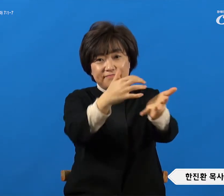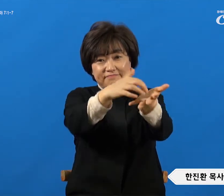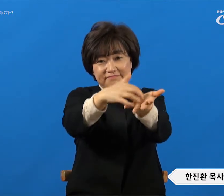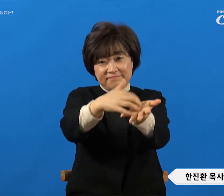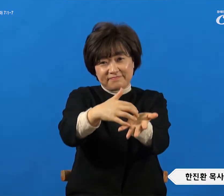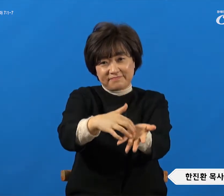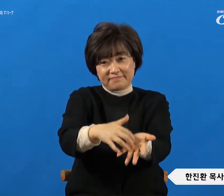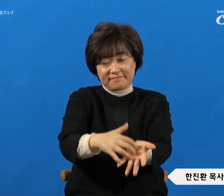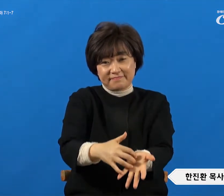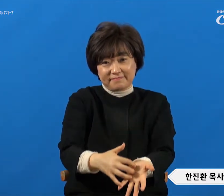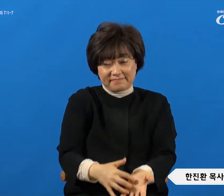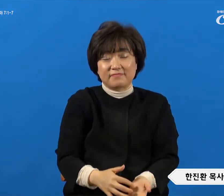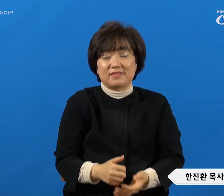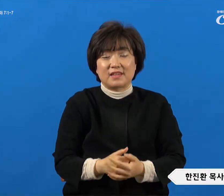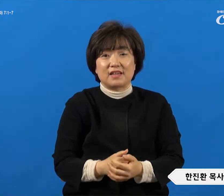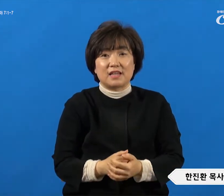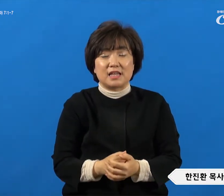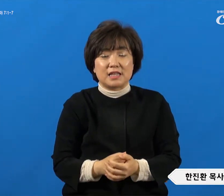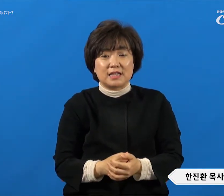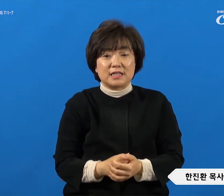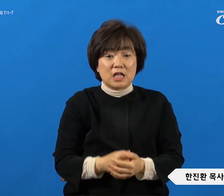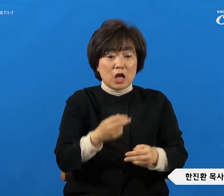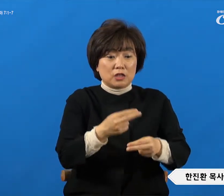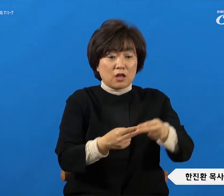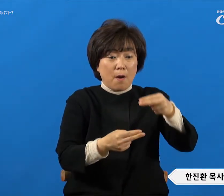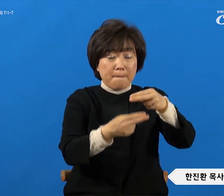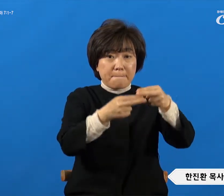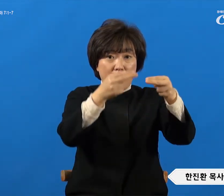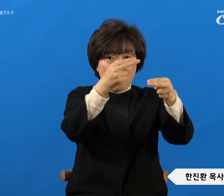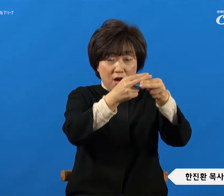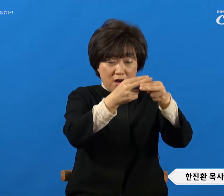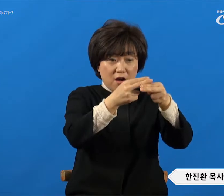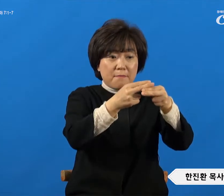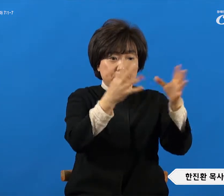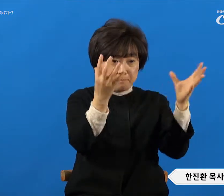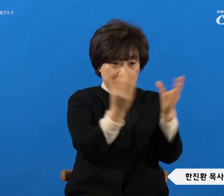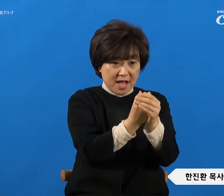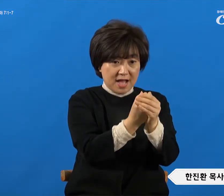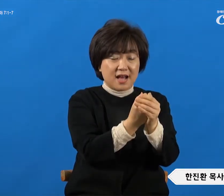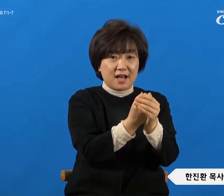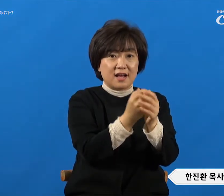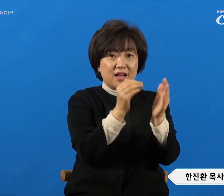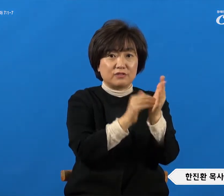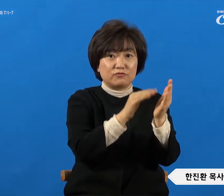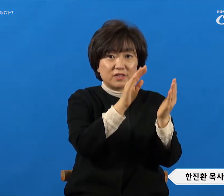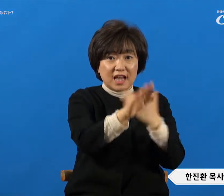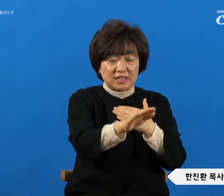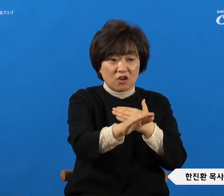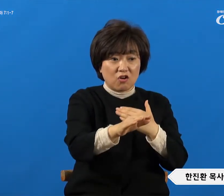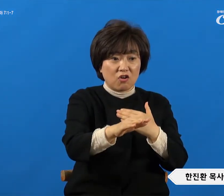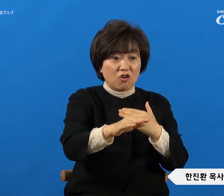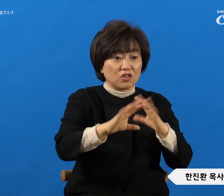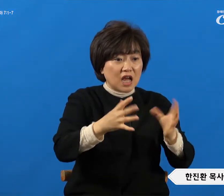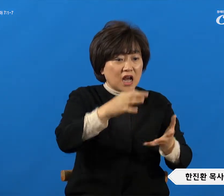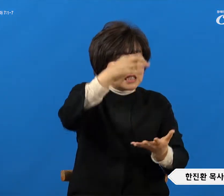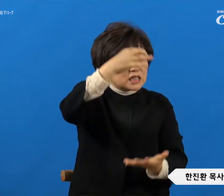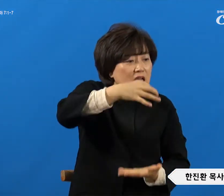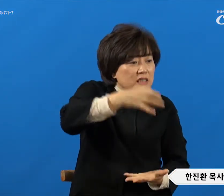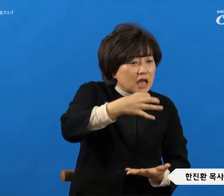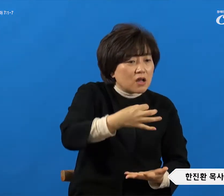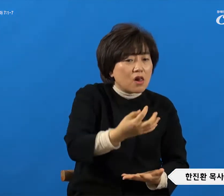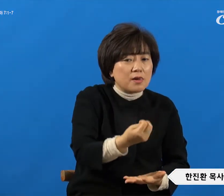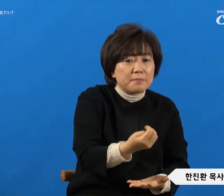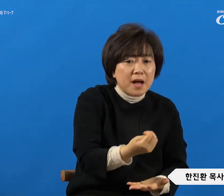성벽 공사를 마친 후에 곧바로 나라의 재정 상태를 조사하지 않았습니다.